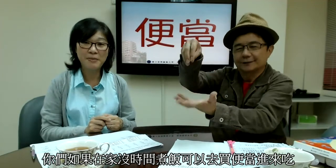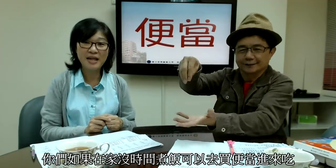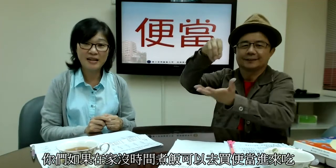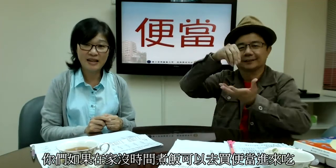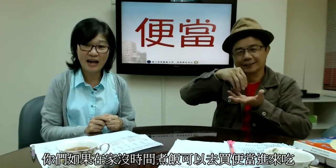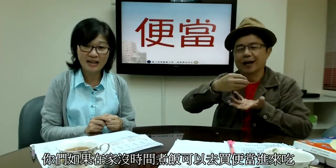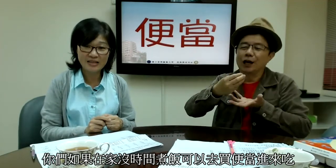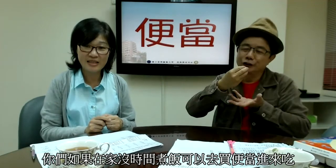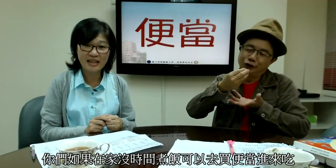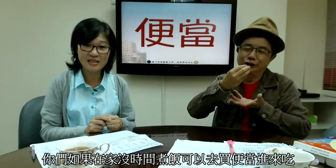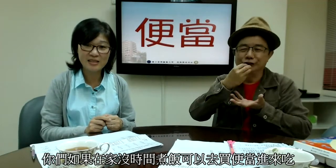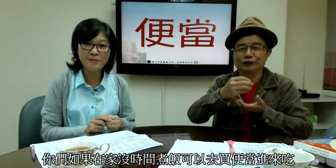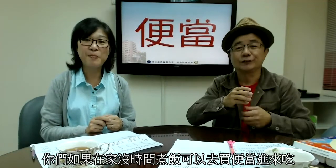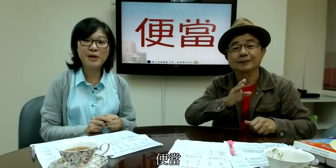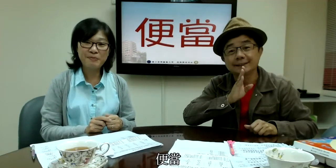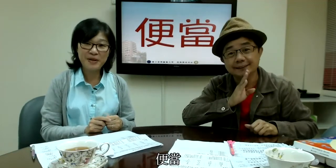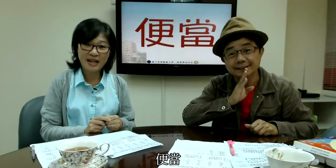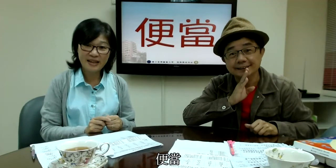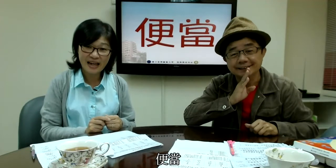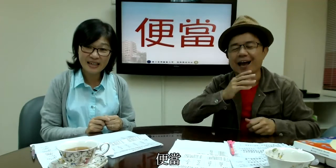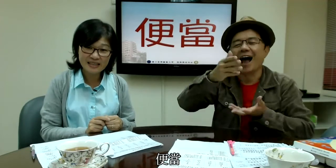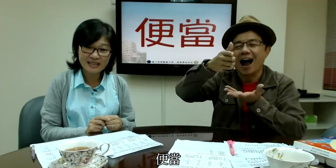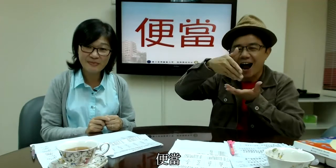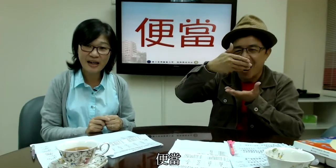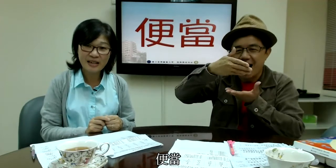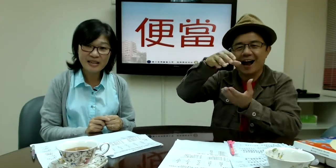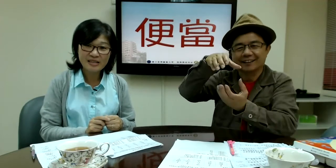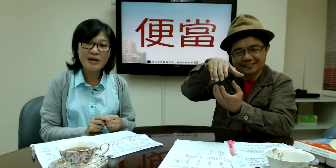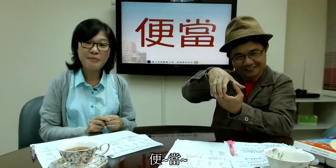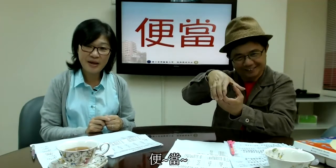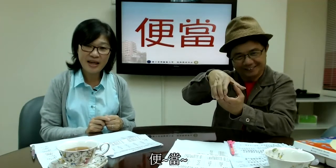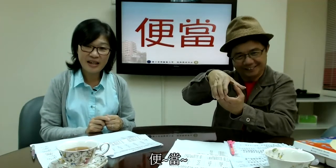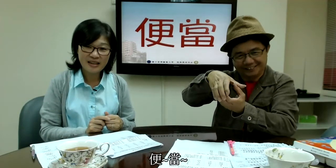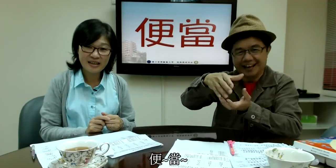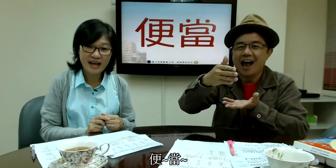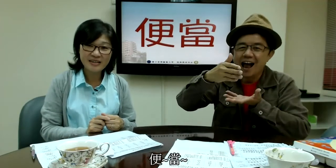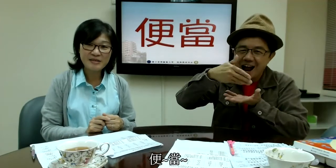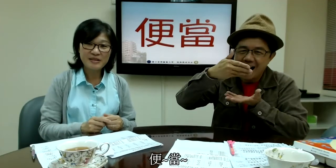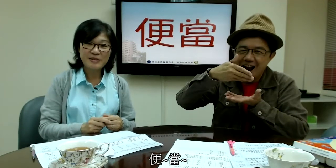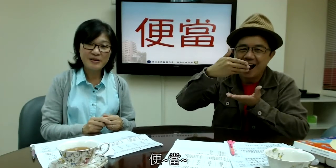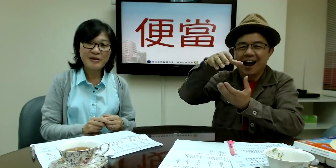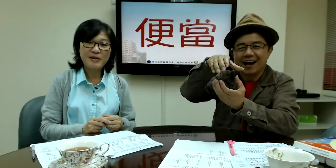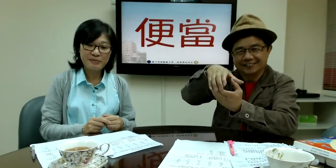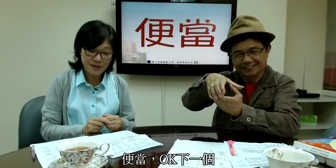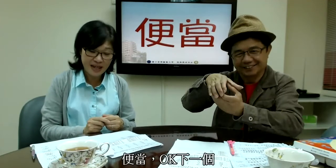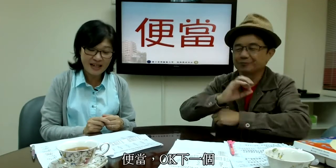便当进来吃。便当，是吧？便当，便